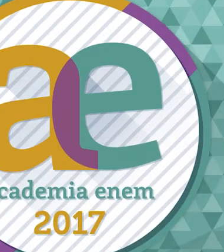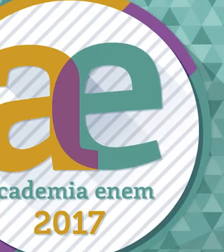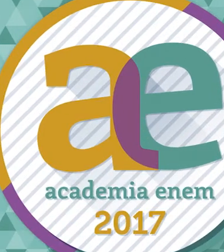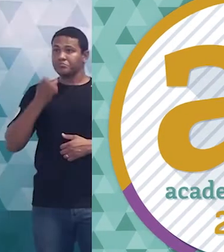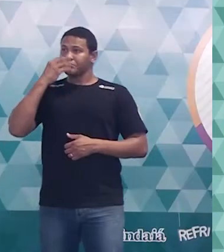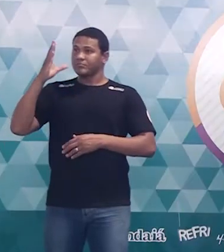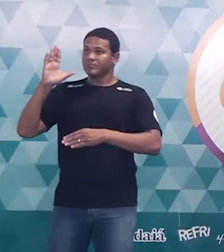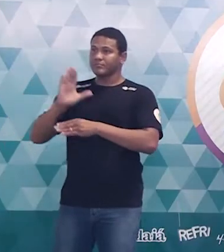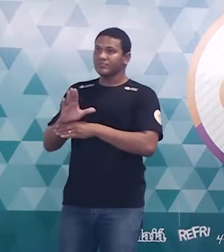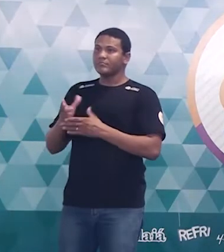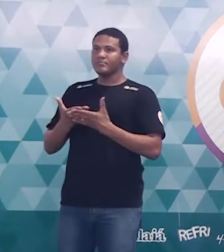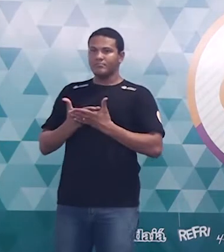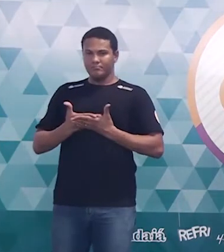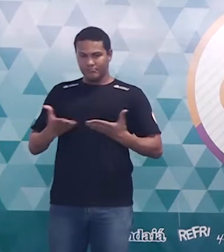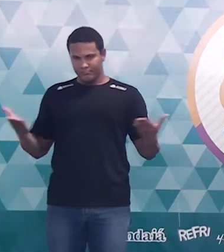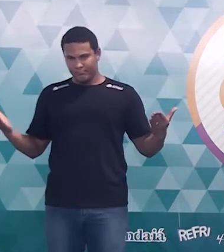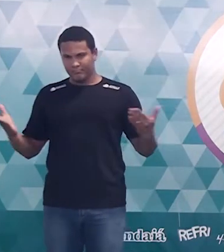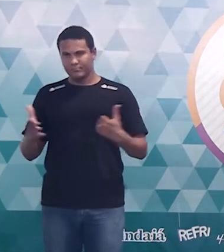Boa tarde,